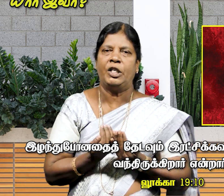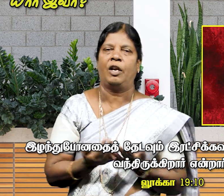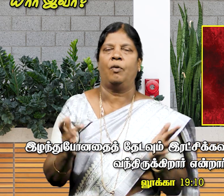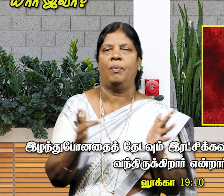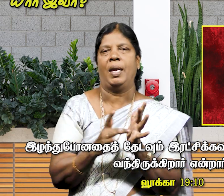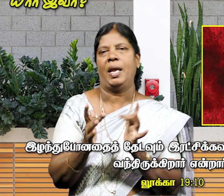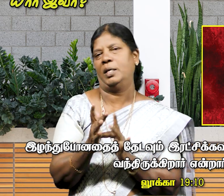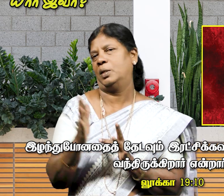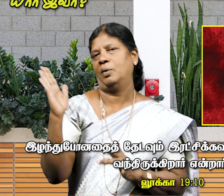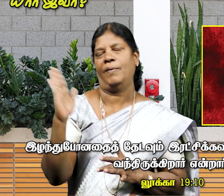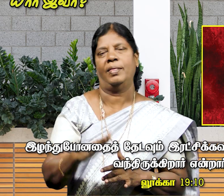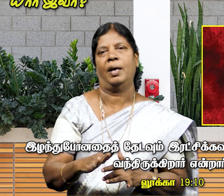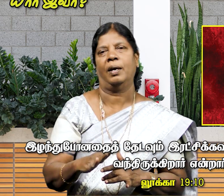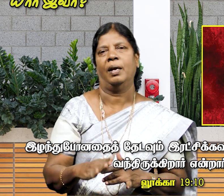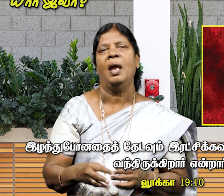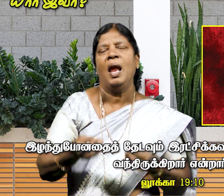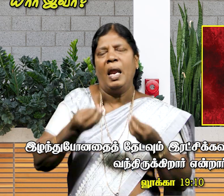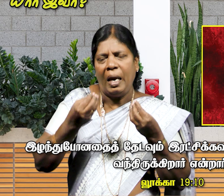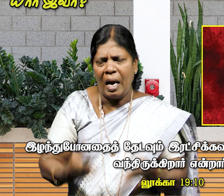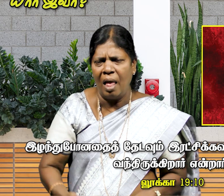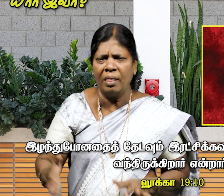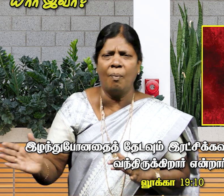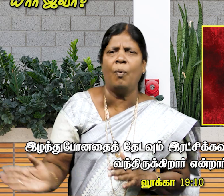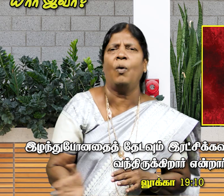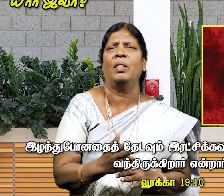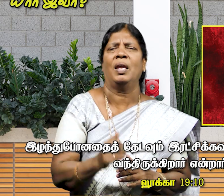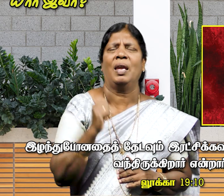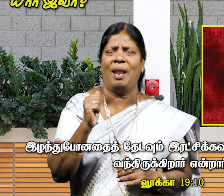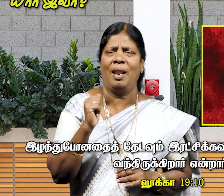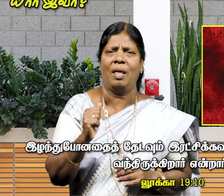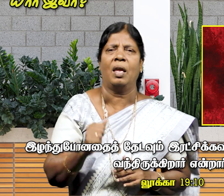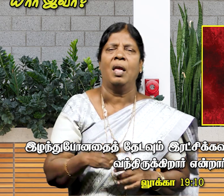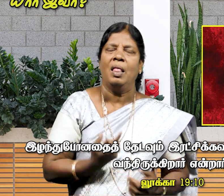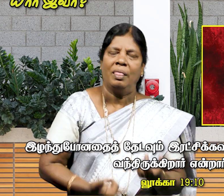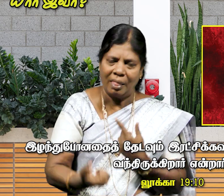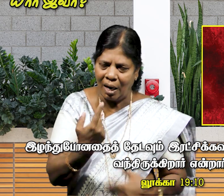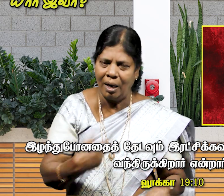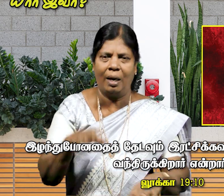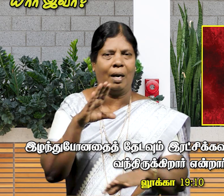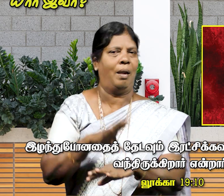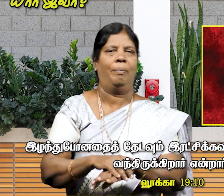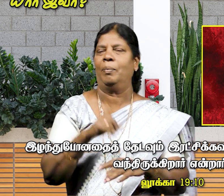ரட்சிக்கவுமே வந்தாராம். எது இழந்து போனதோ அதை தேடி கண்டுபிடிப்பது மட்டுமல்ல,